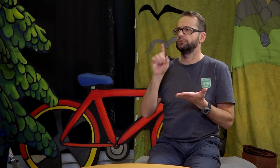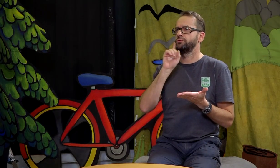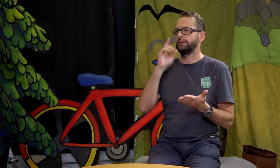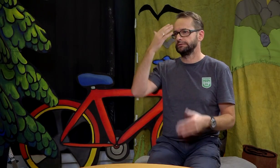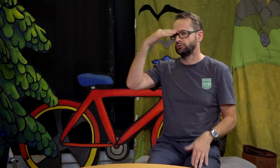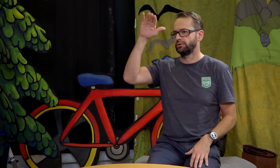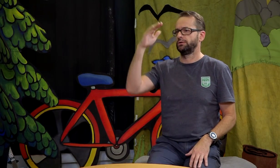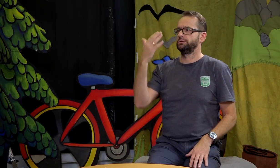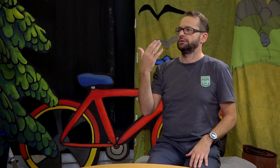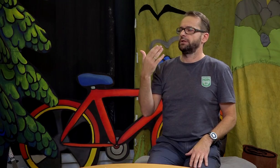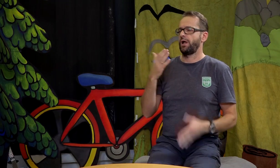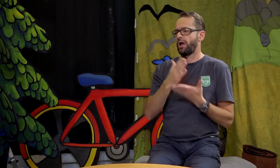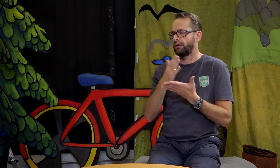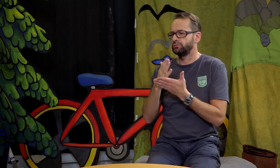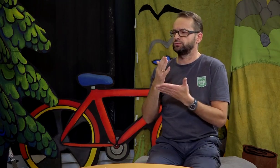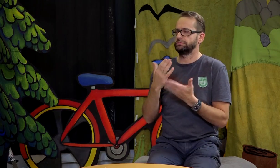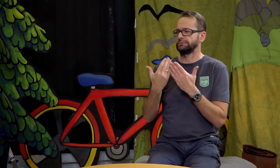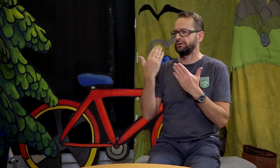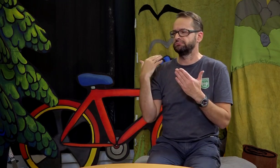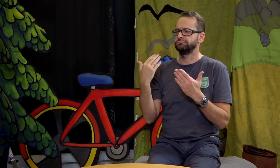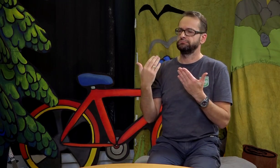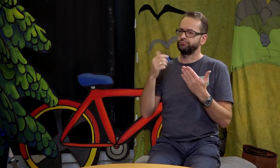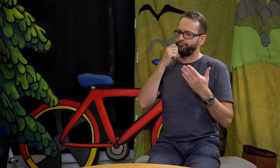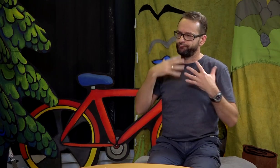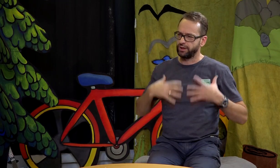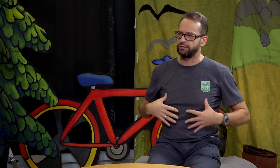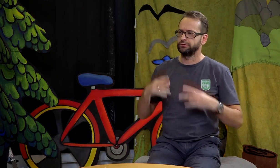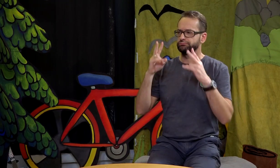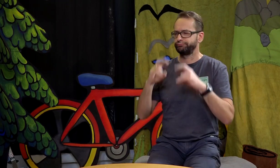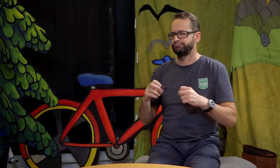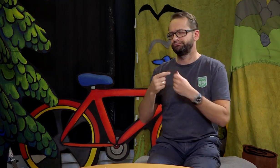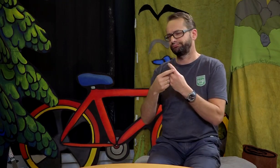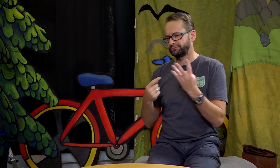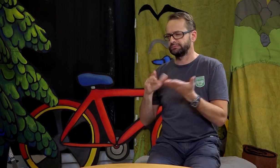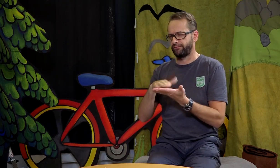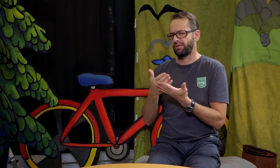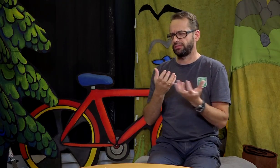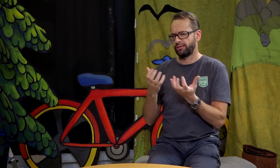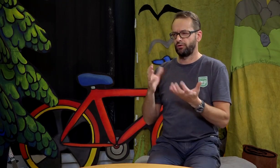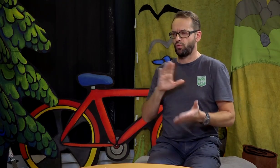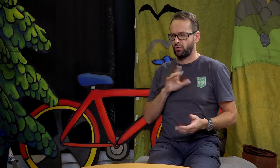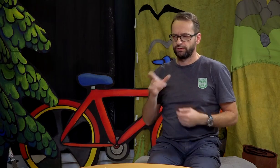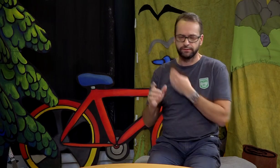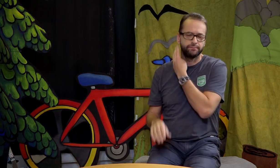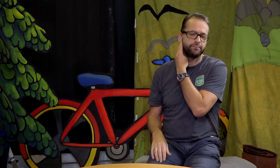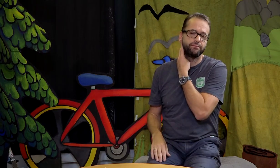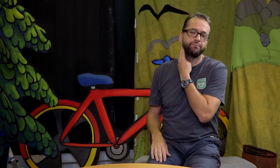Kaikki tämmöiset historiat, asiat ja ihmisen anatomiat ja tämmöiset, niihin mä tarvitsin tulkkia